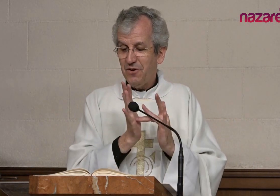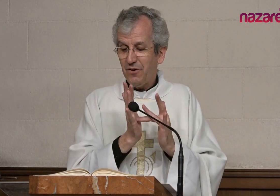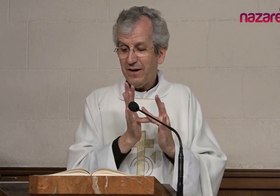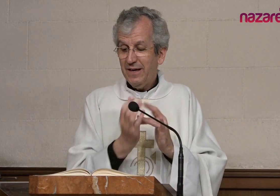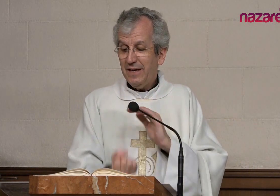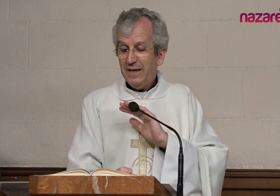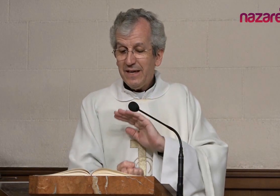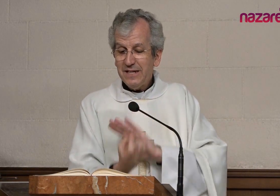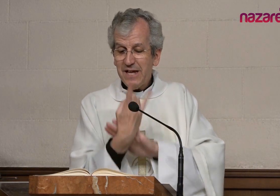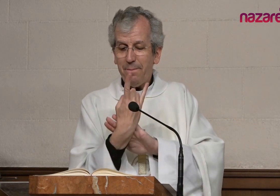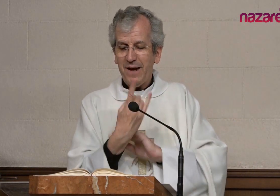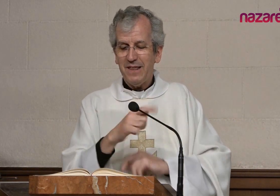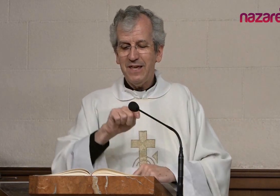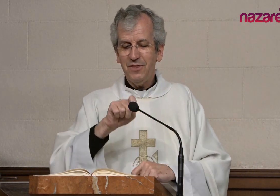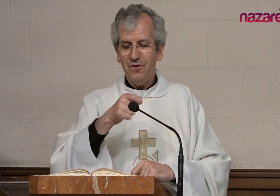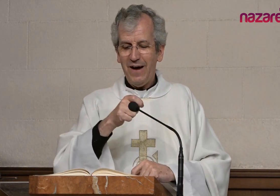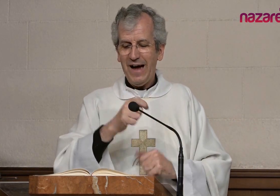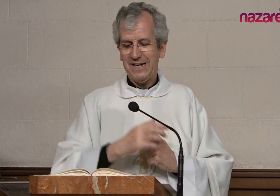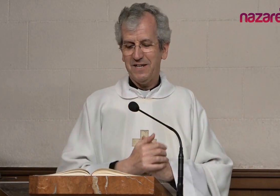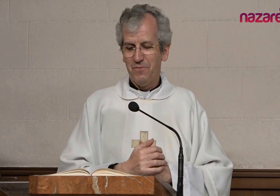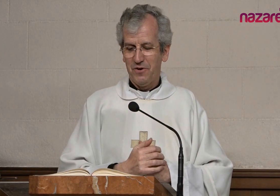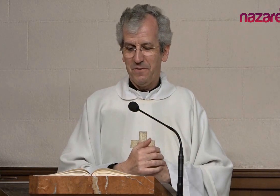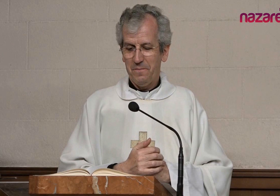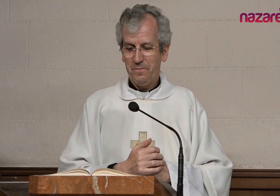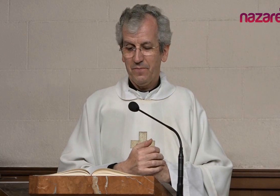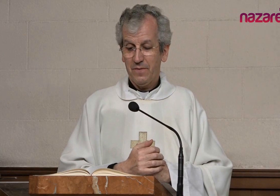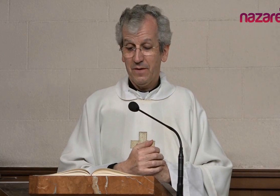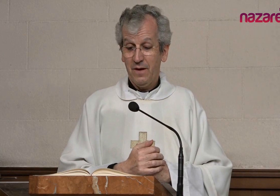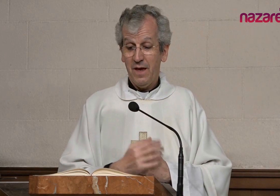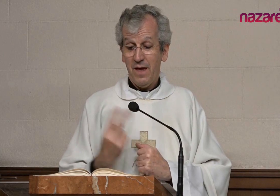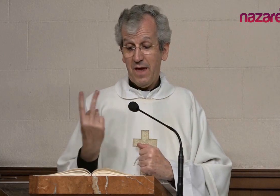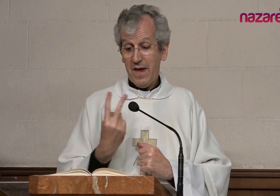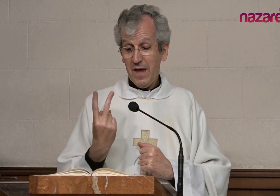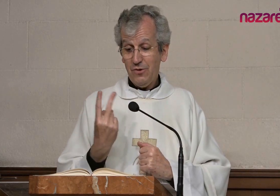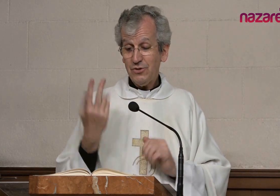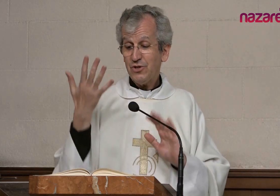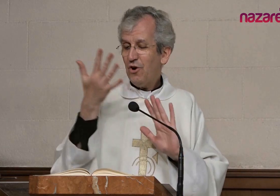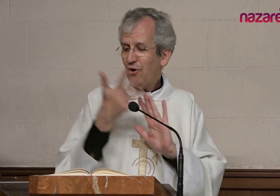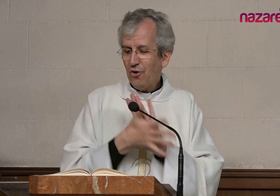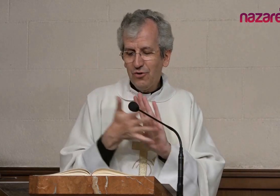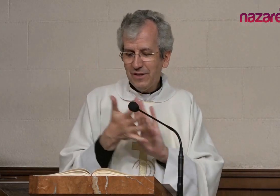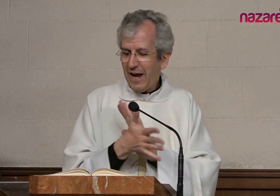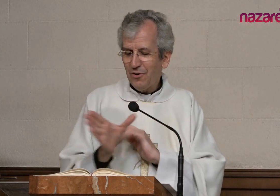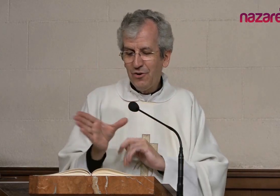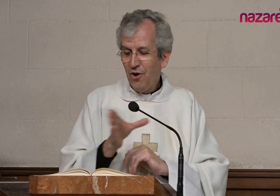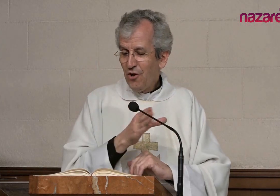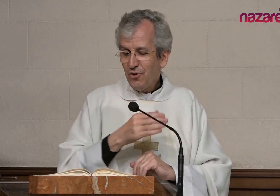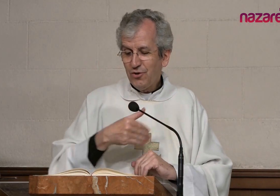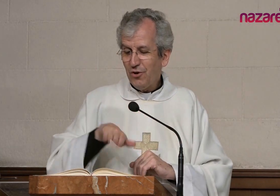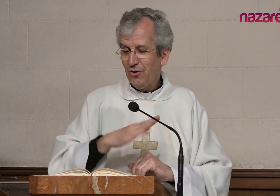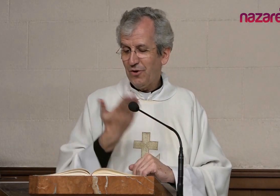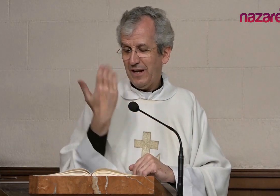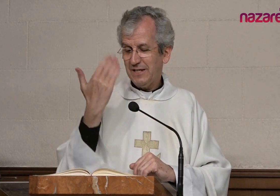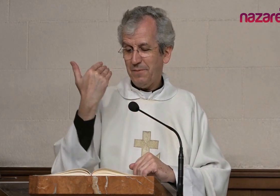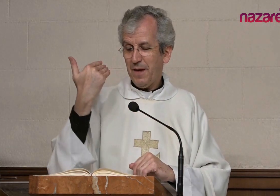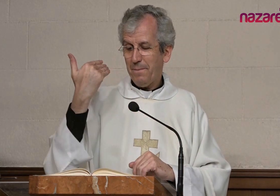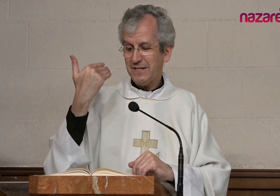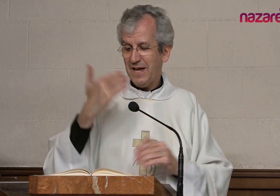Señor y se ha parecido a Simón. Ellos contaron todo lo que les había